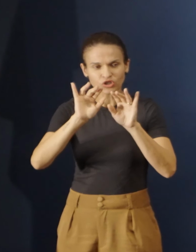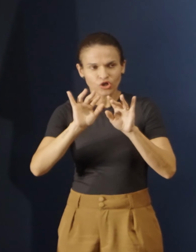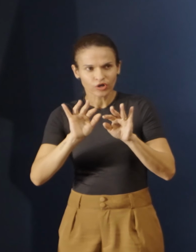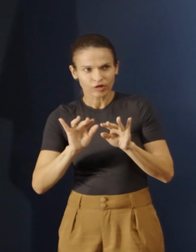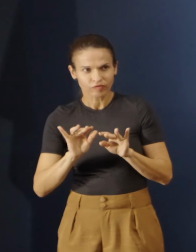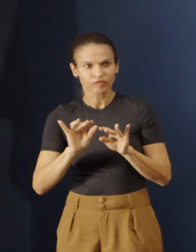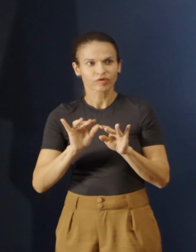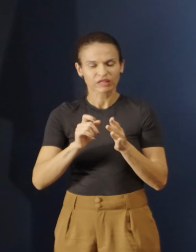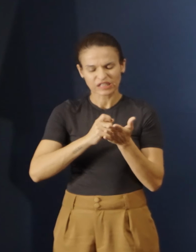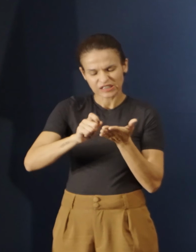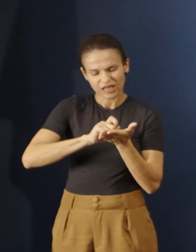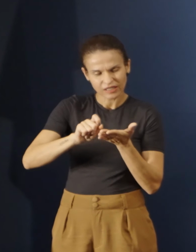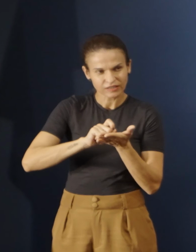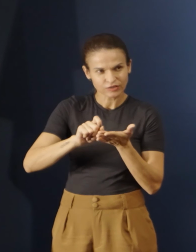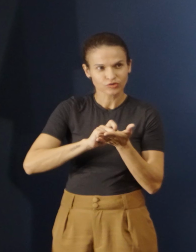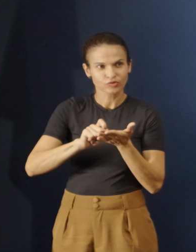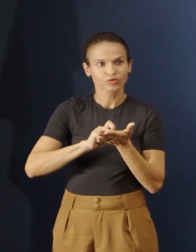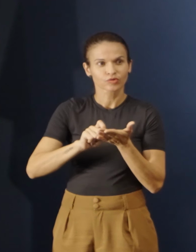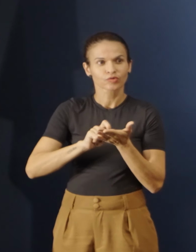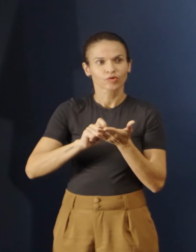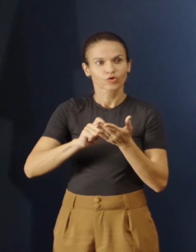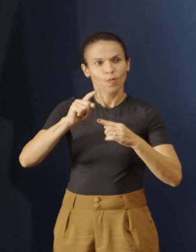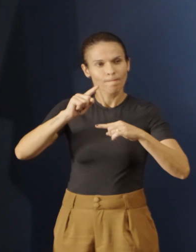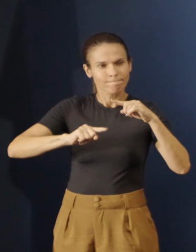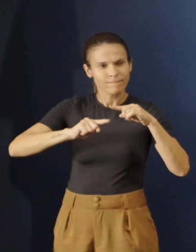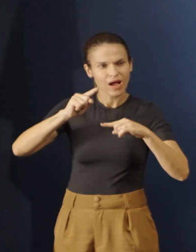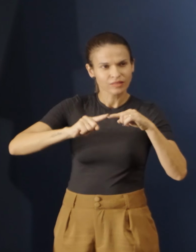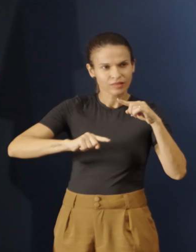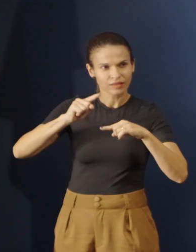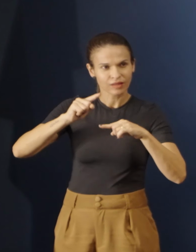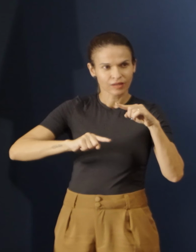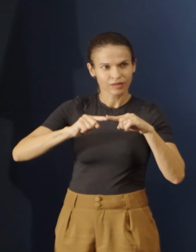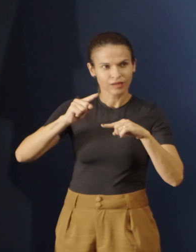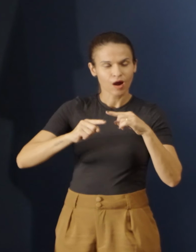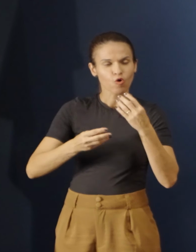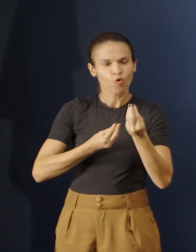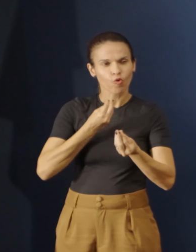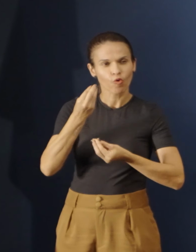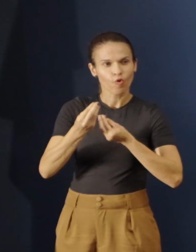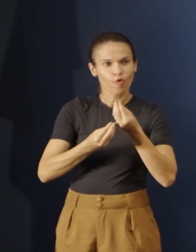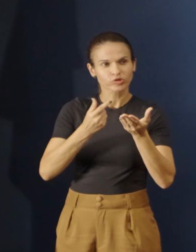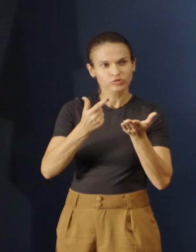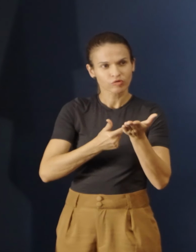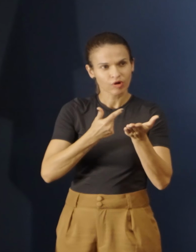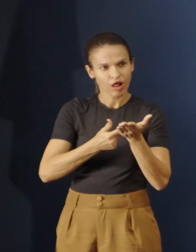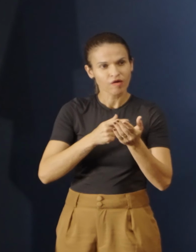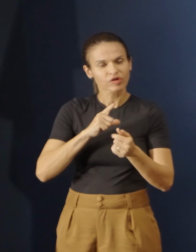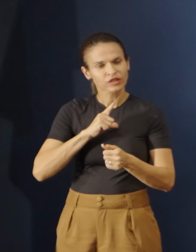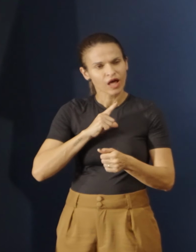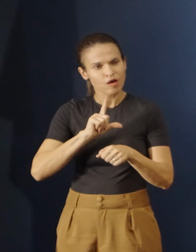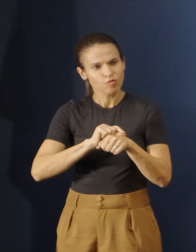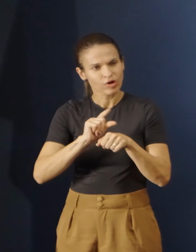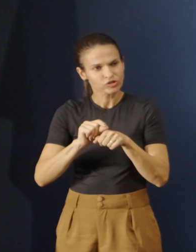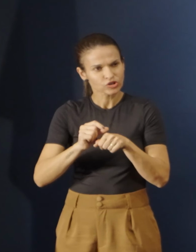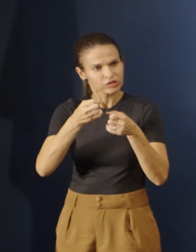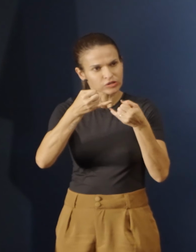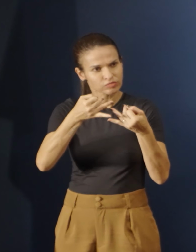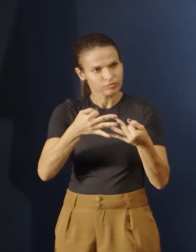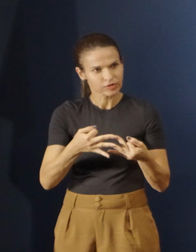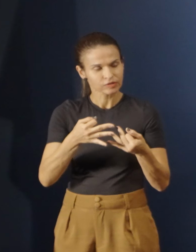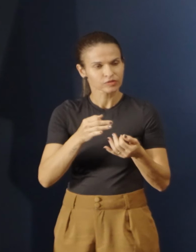essa coisa da rasura, daquilo da materialidade dela, assim, como que se no livro tem algum artigo que aponta sobre